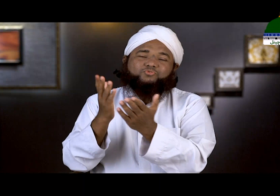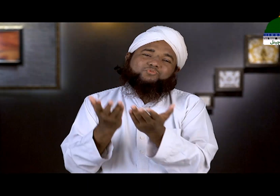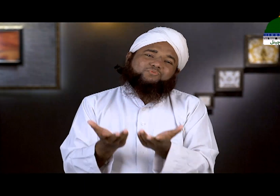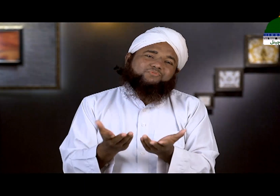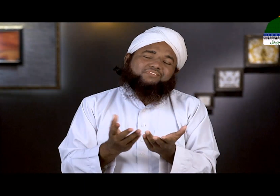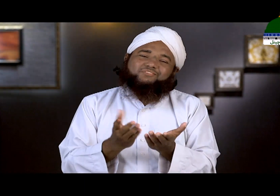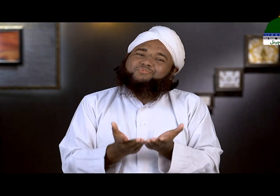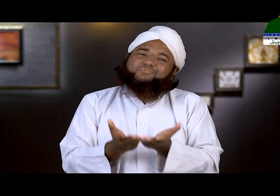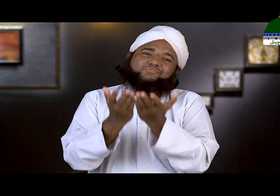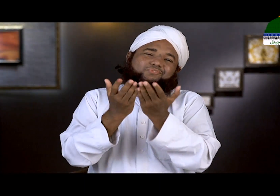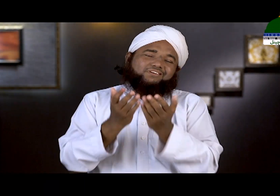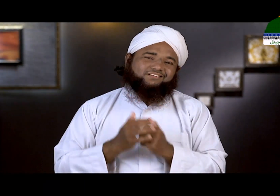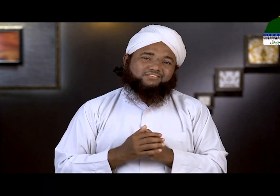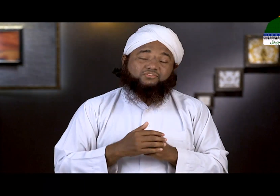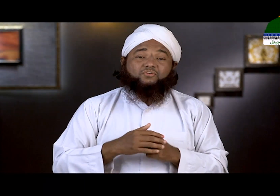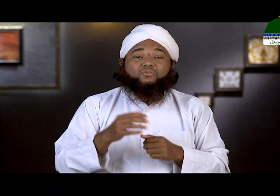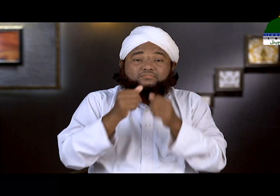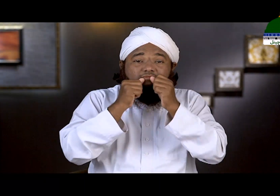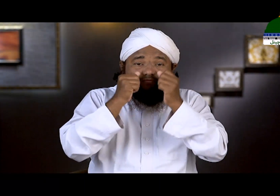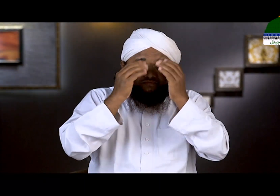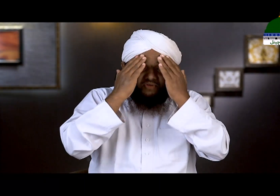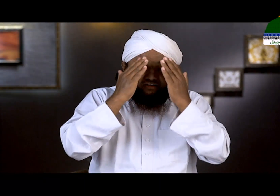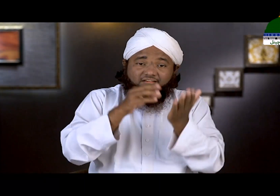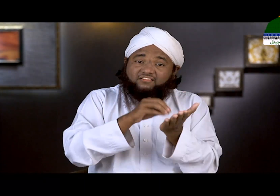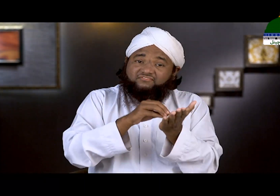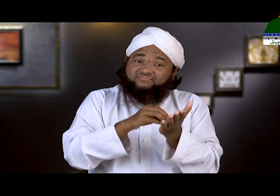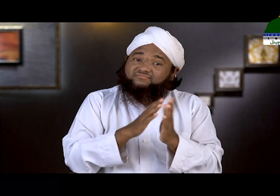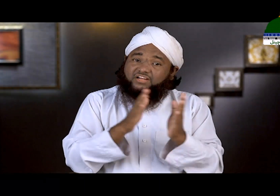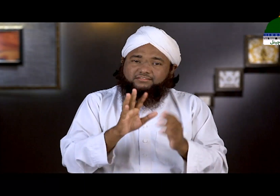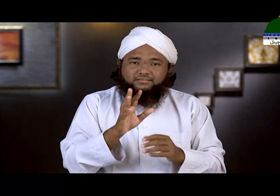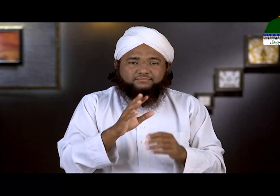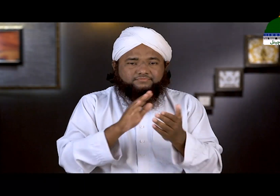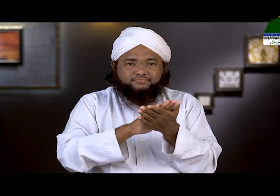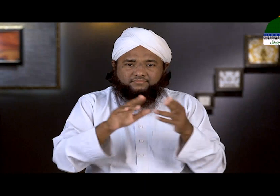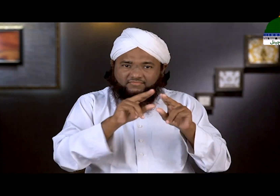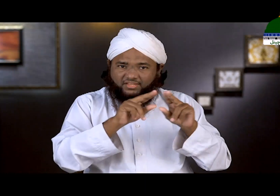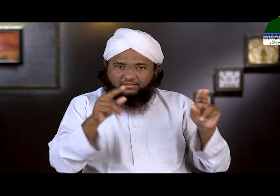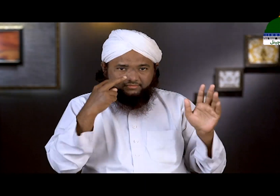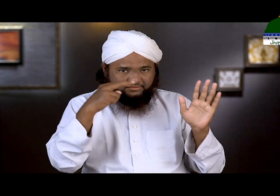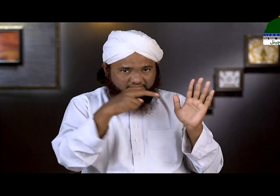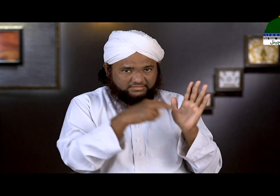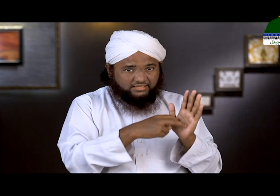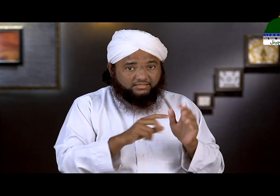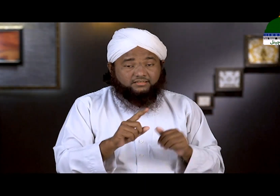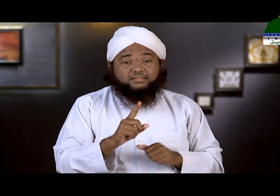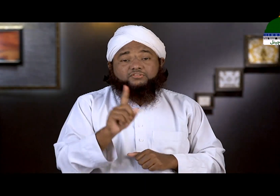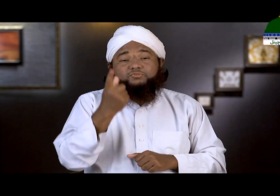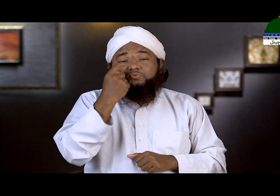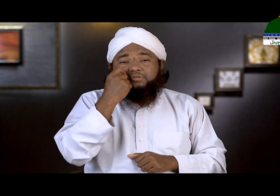برکات ملتی ہیں سبحان اللہ۔ حدیث پاک کے مطابق جو بندہ ایک بار درود پڑھتا ہے اللہ پاک اس پر 10